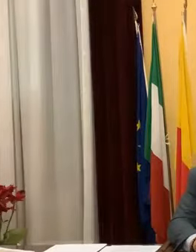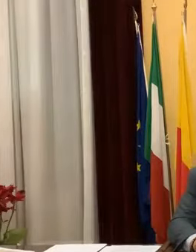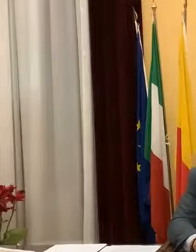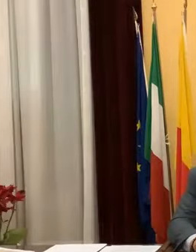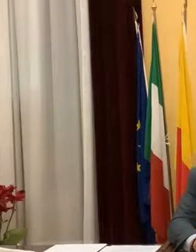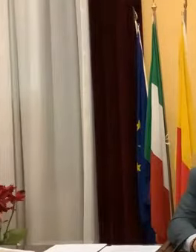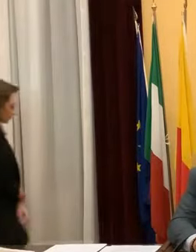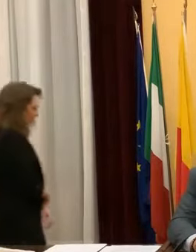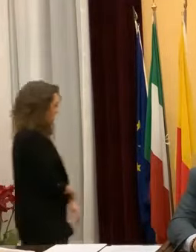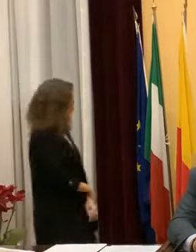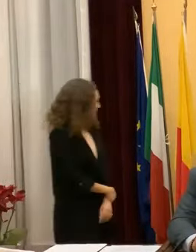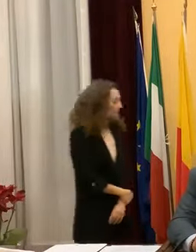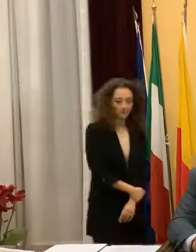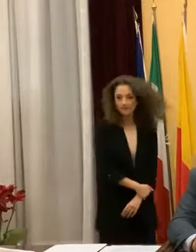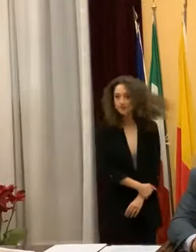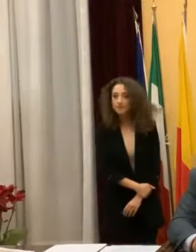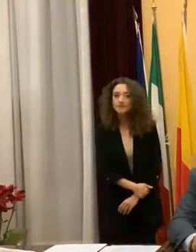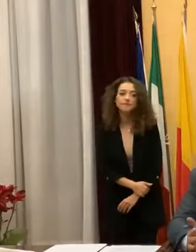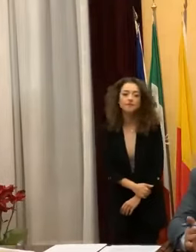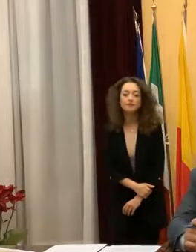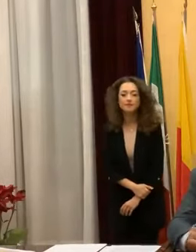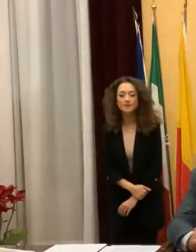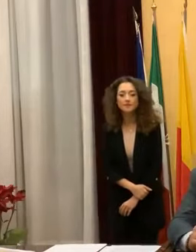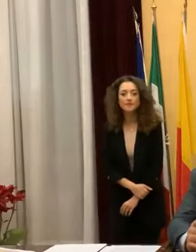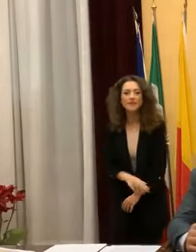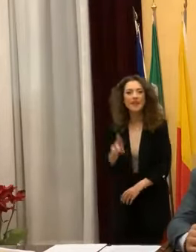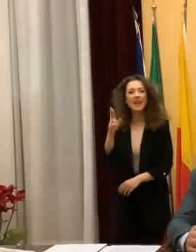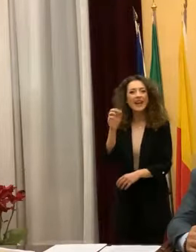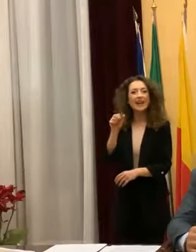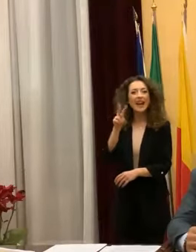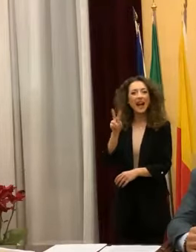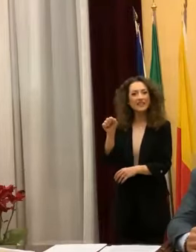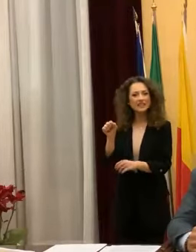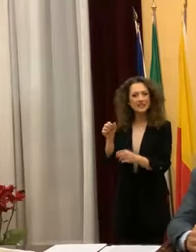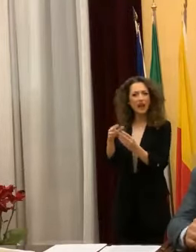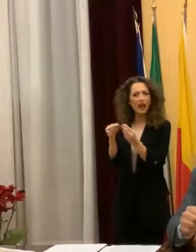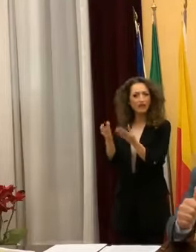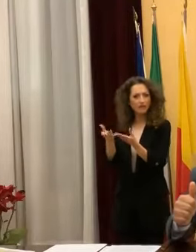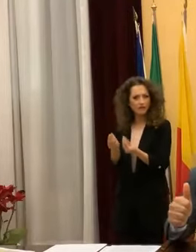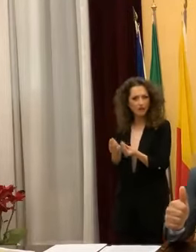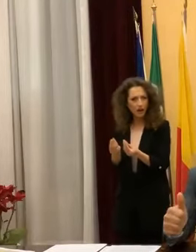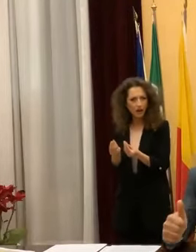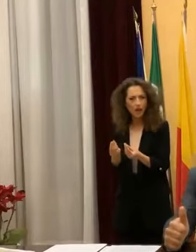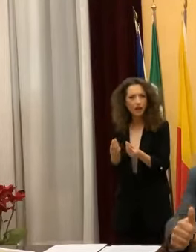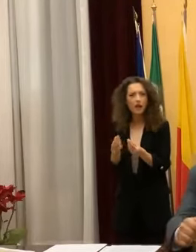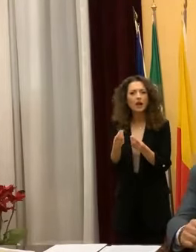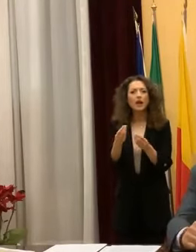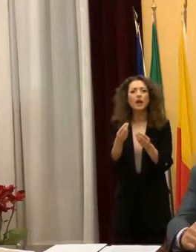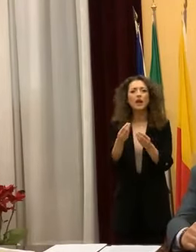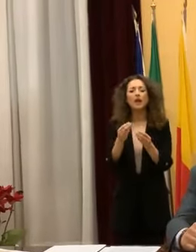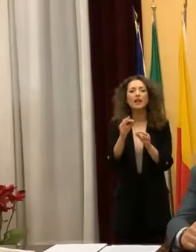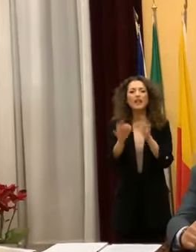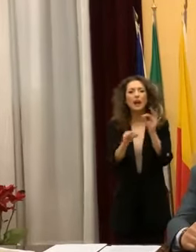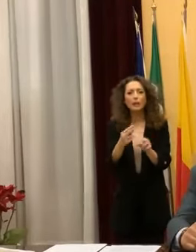alla quadruplicazione dei morti da 59 a oltre 200, alle terapie intensive piene,